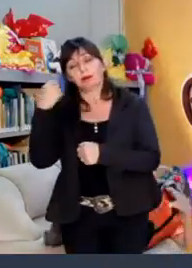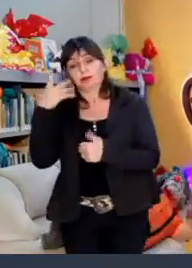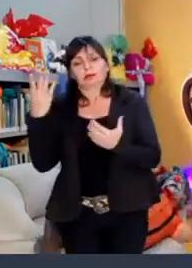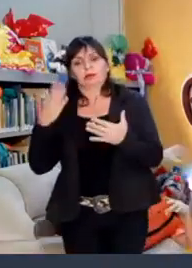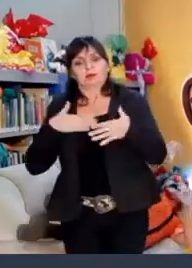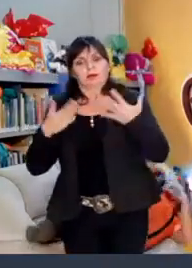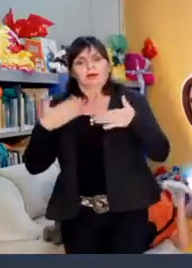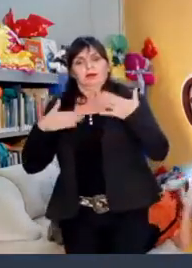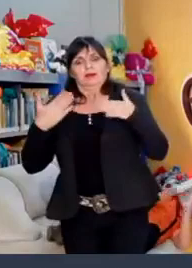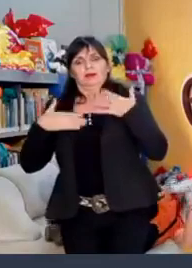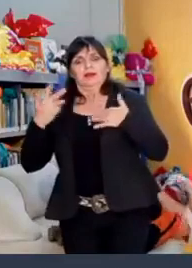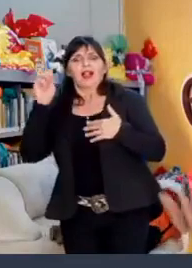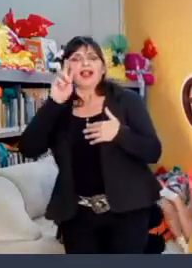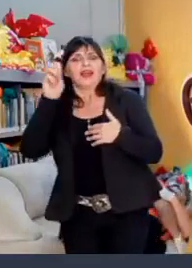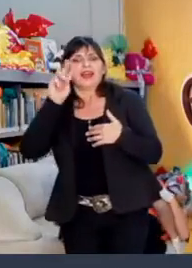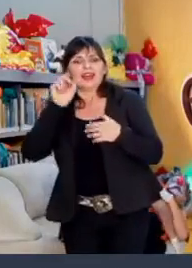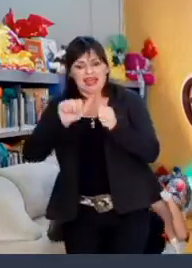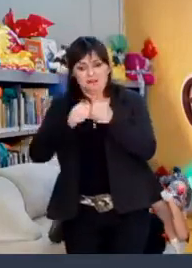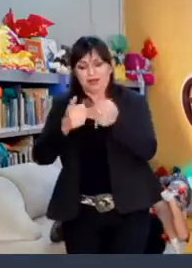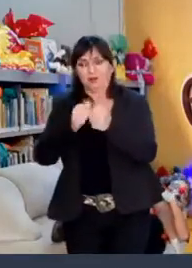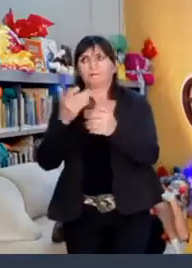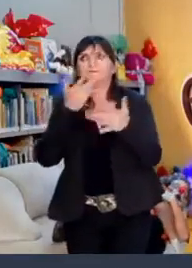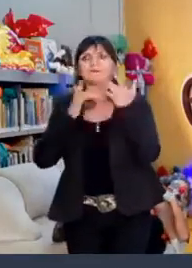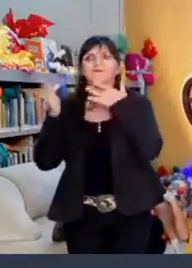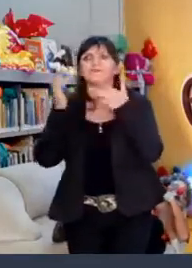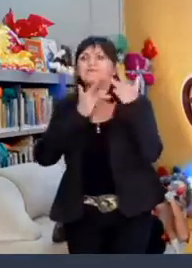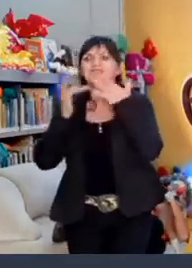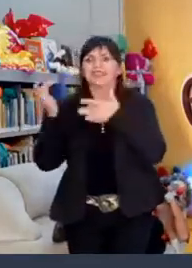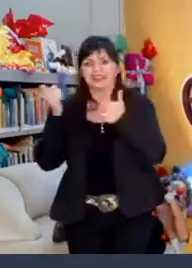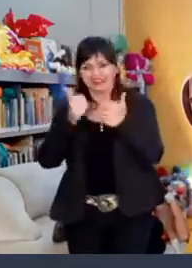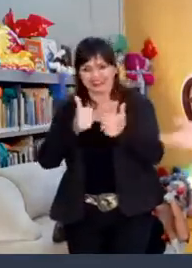Ai, carapinha!